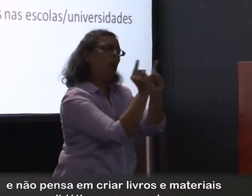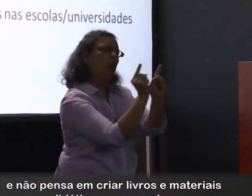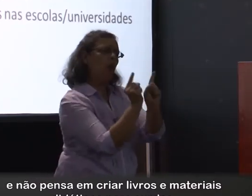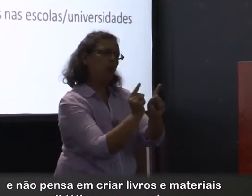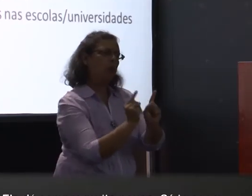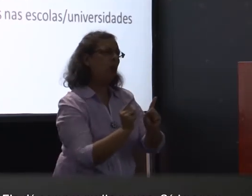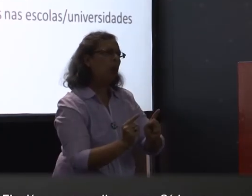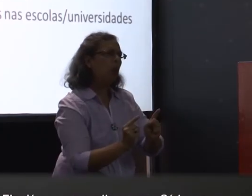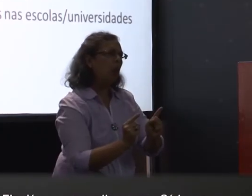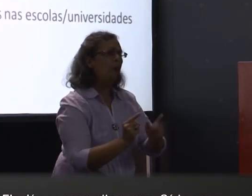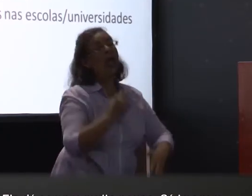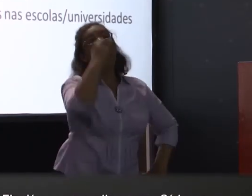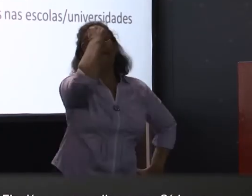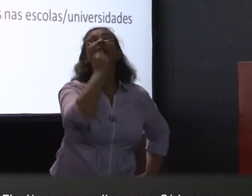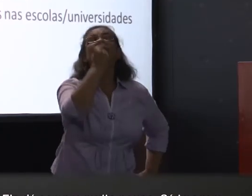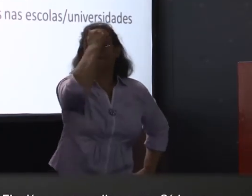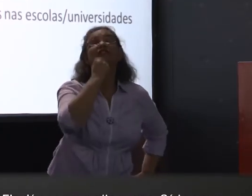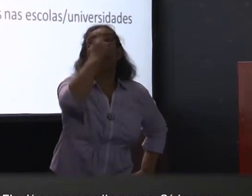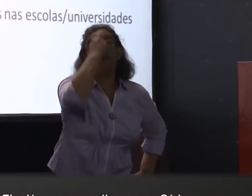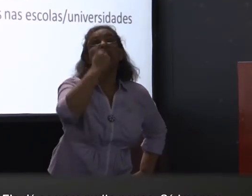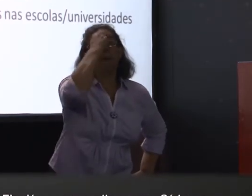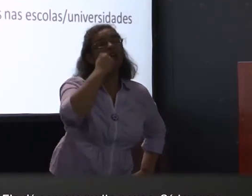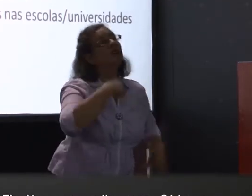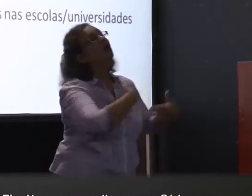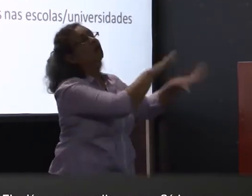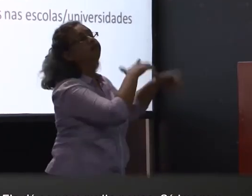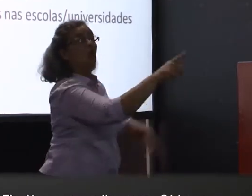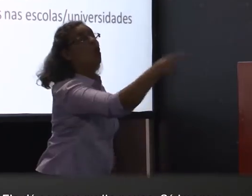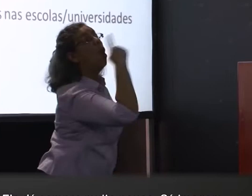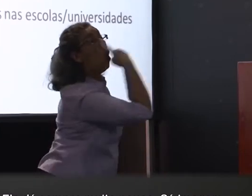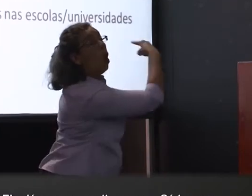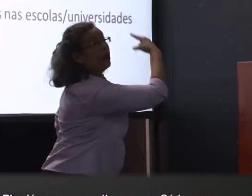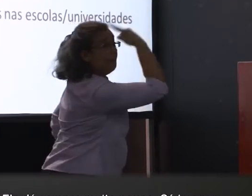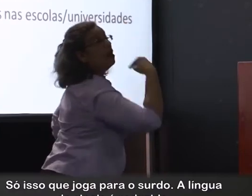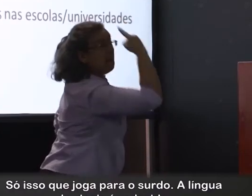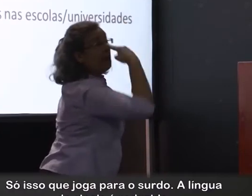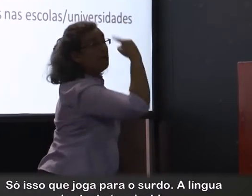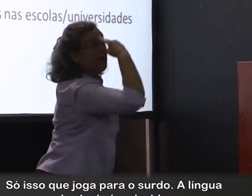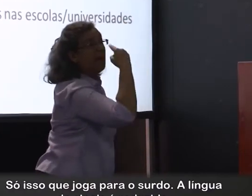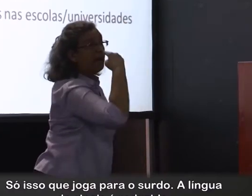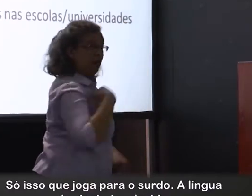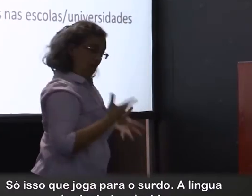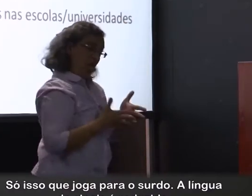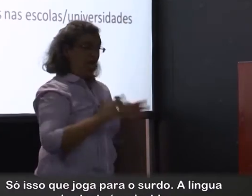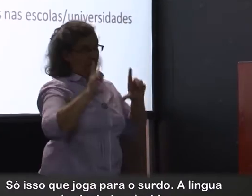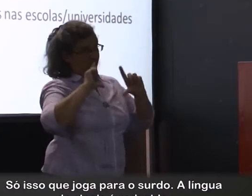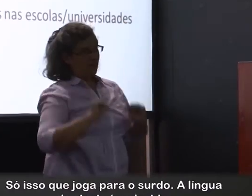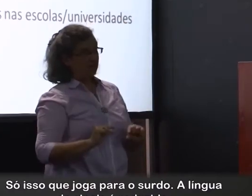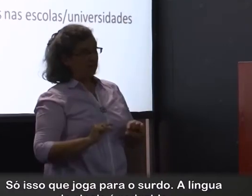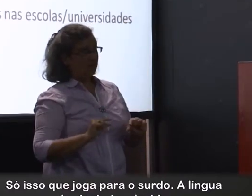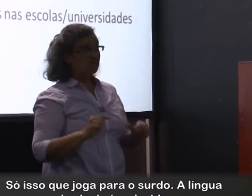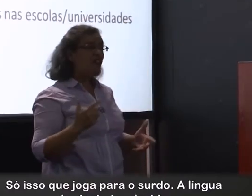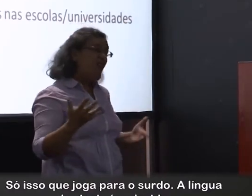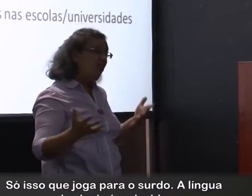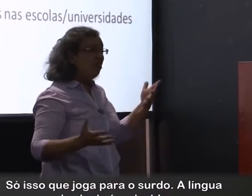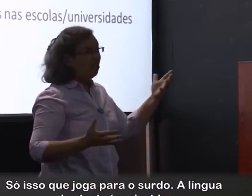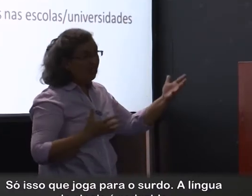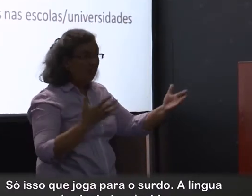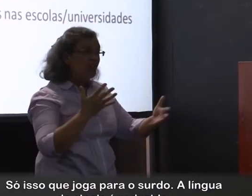para surdos, ou ele dá sempre aquele pouquinho, é só imagem, só isso que joga para o surdo, mas a língua de sinais é